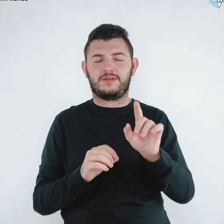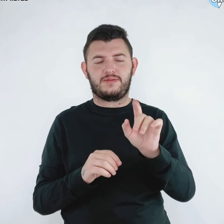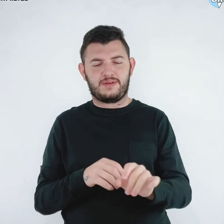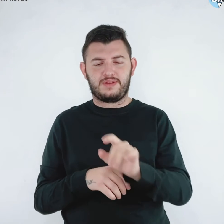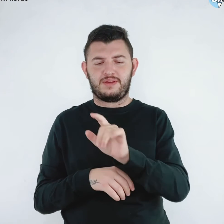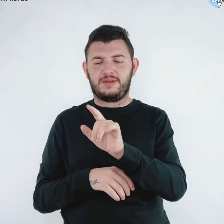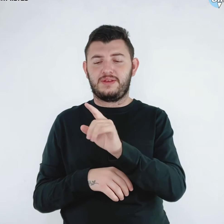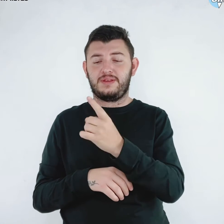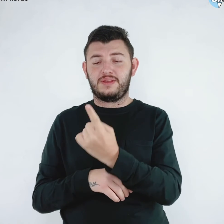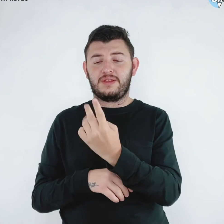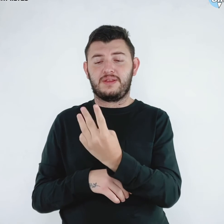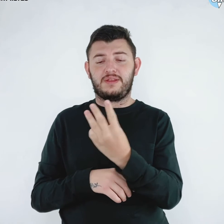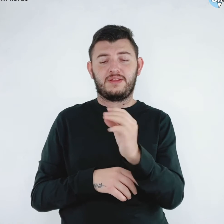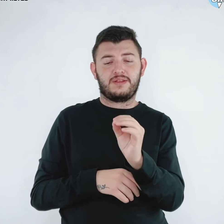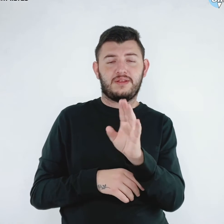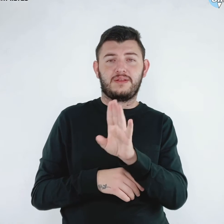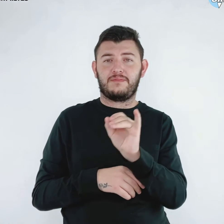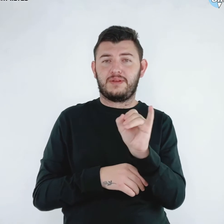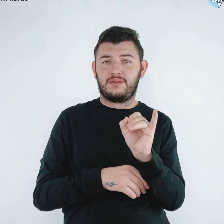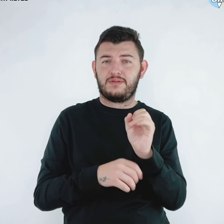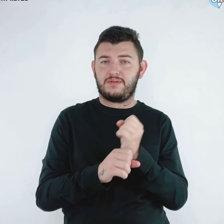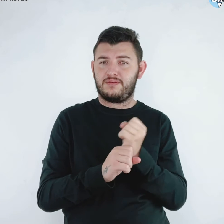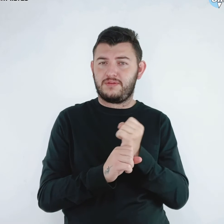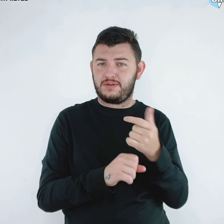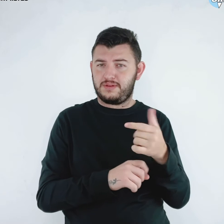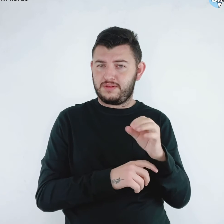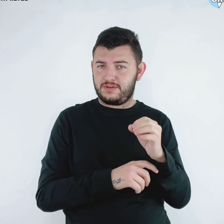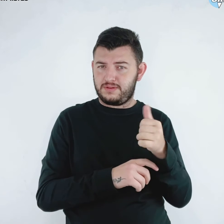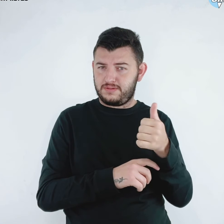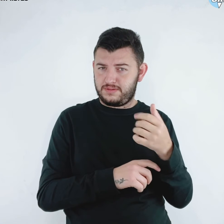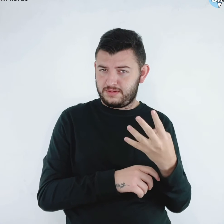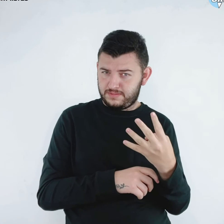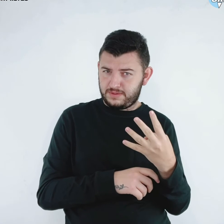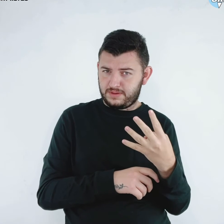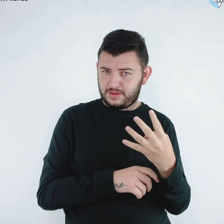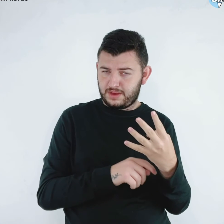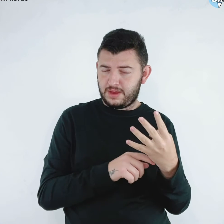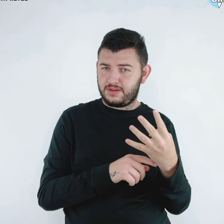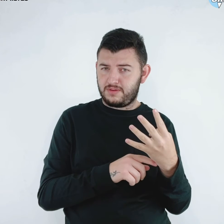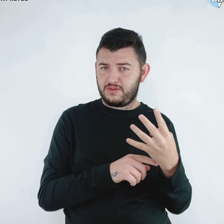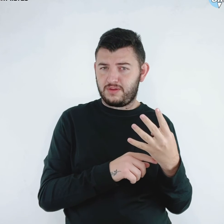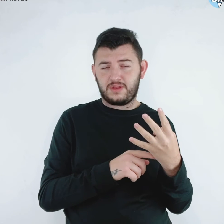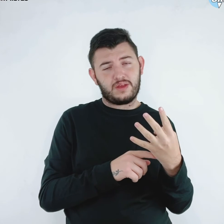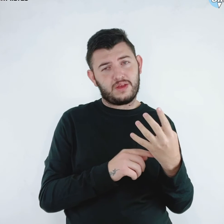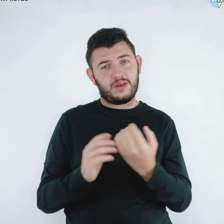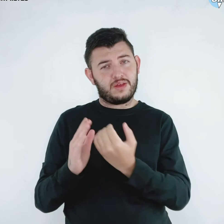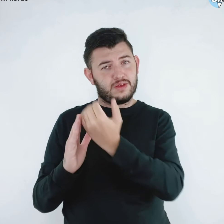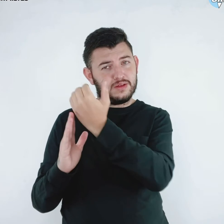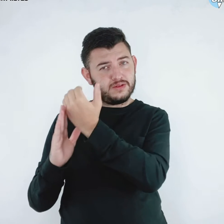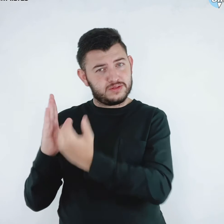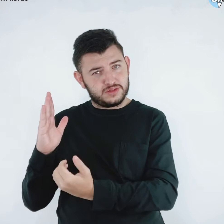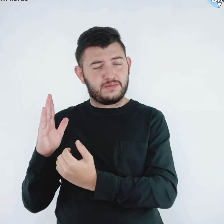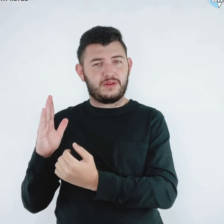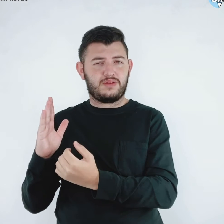caíram do patamar de 130 bilhões em 2014 para entre 90 bilhões e